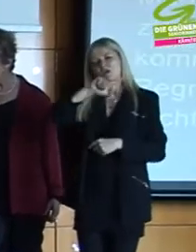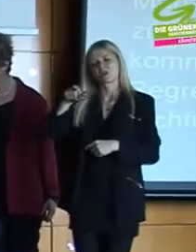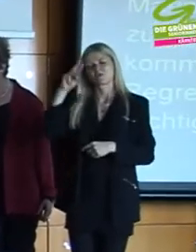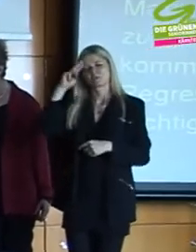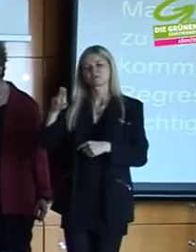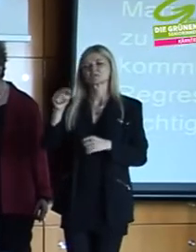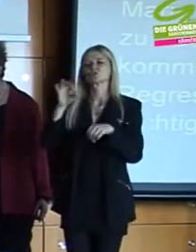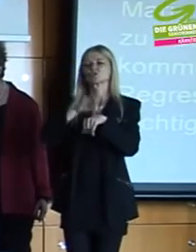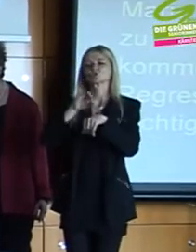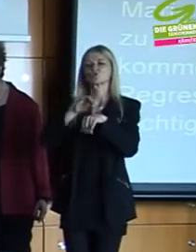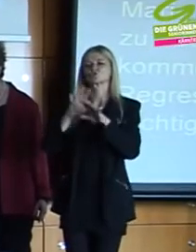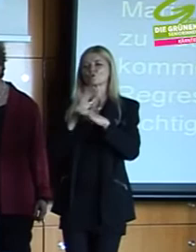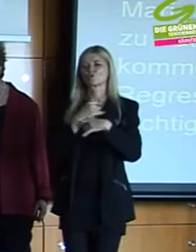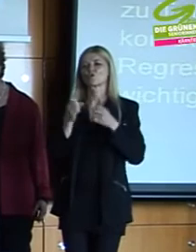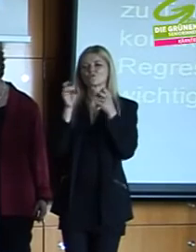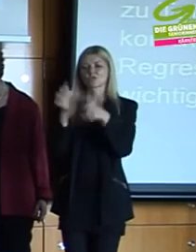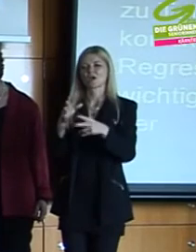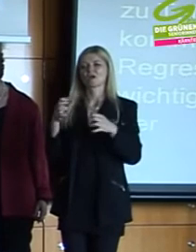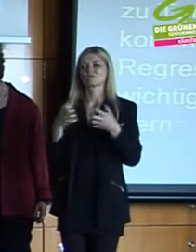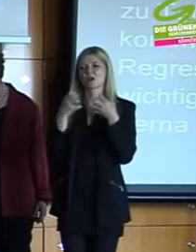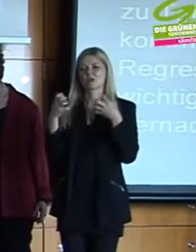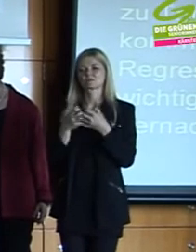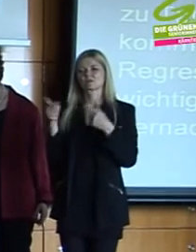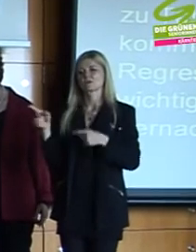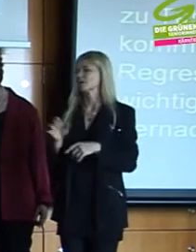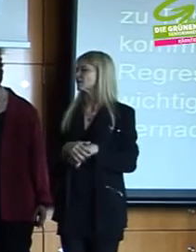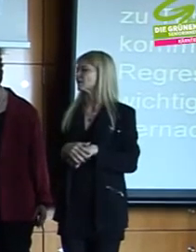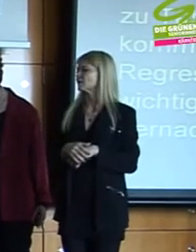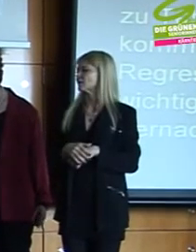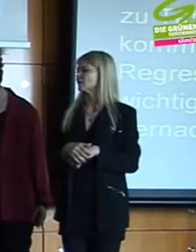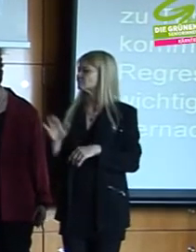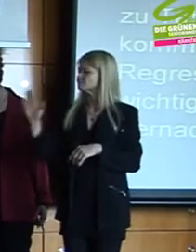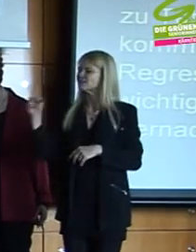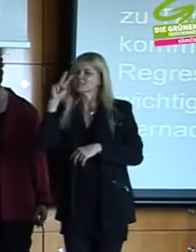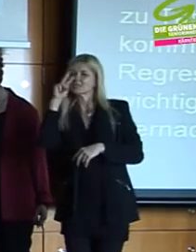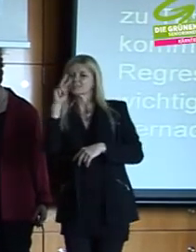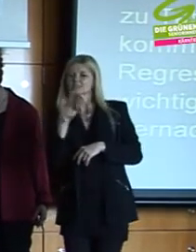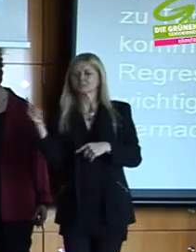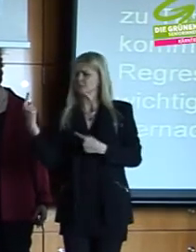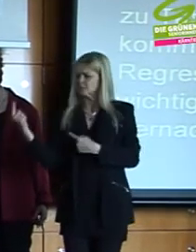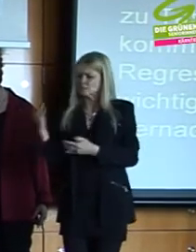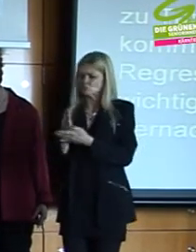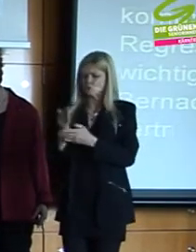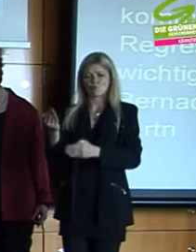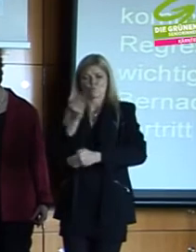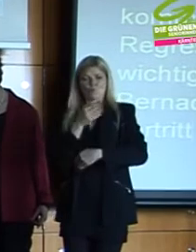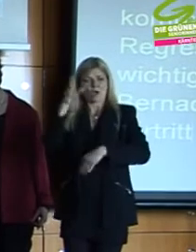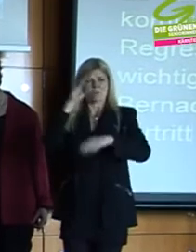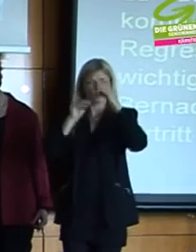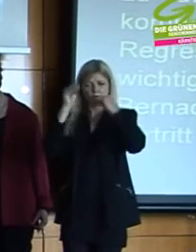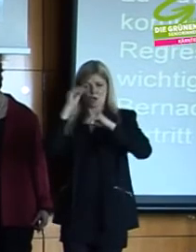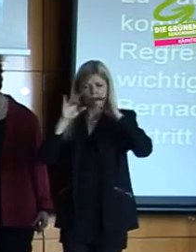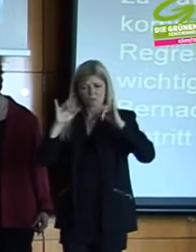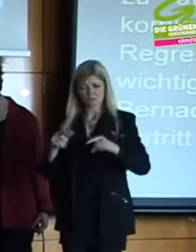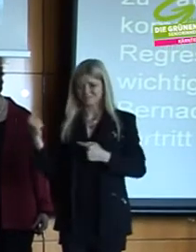Wolfgang Waldner aus der Sicht von Ihrer, ja, Sie haben ja auch eine Menge schon an Vorerfahrungen und dass Sie